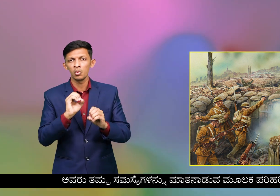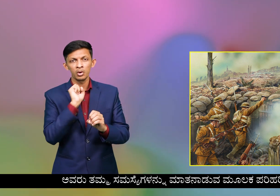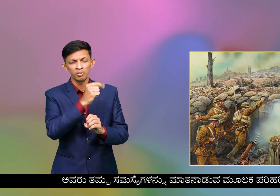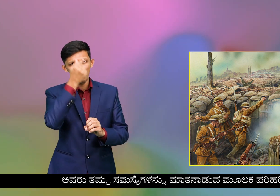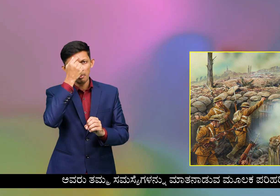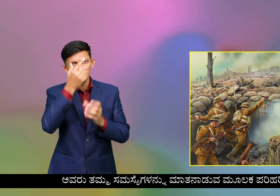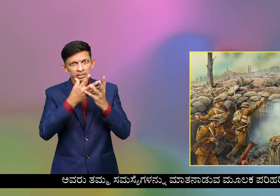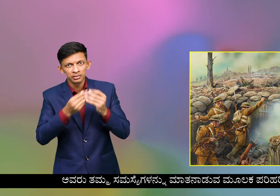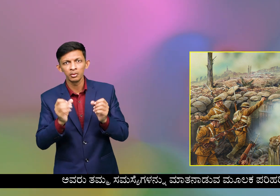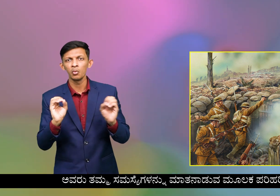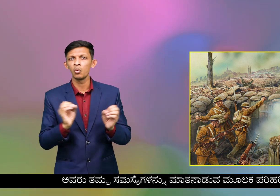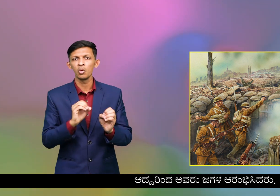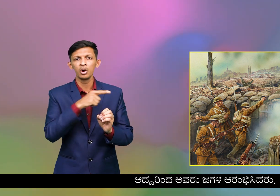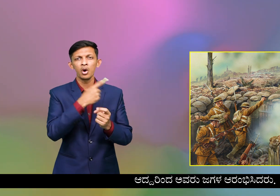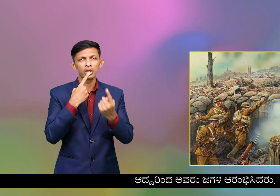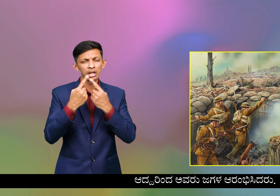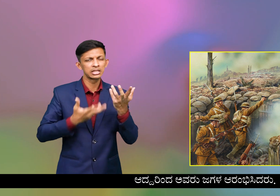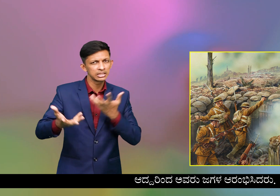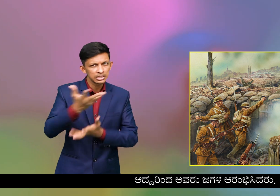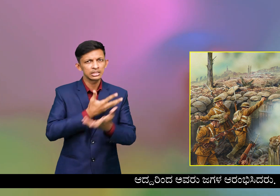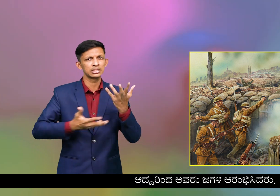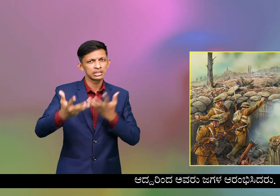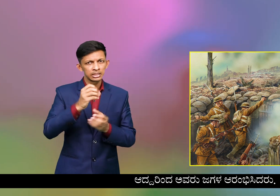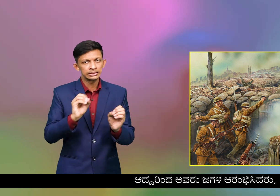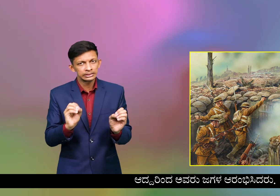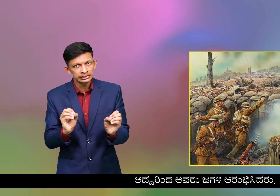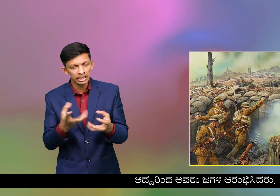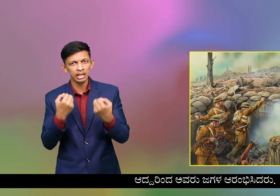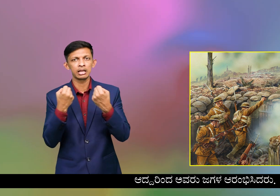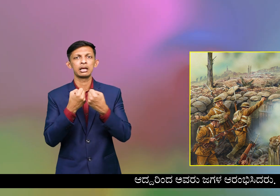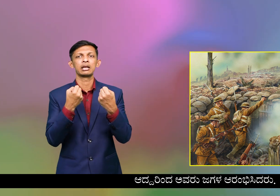ಪರಿಹರಿಸಲು ಸಾಧ್ಯವಿಲ್ಲ, ಆದ್ದರಿಂದ ಅವರು ಜಗಳ ಆರಂಭಿಸಿದರು.